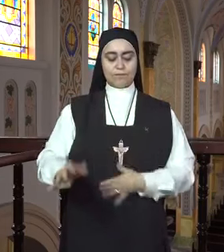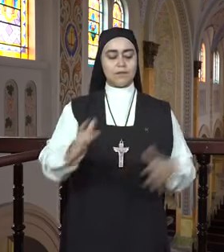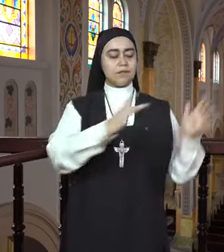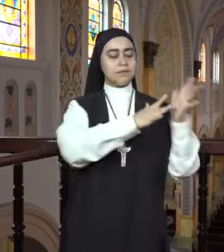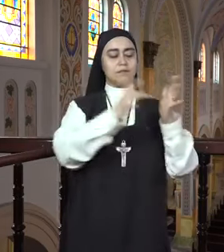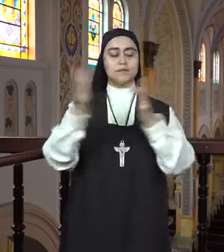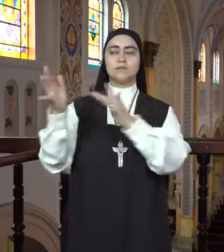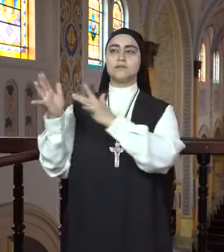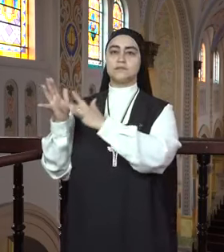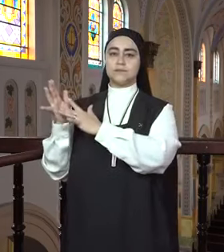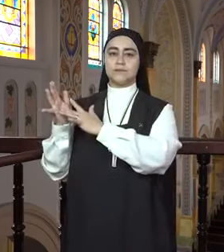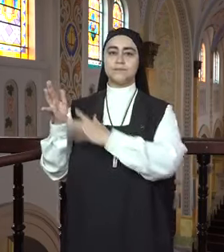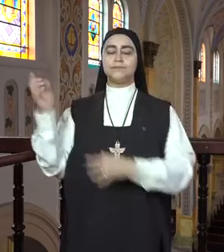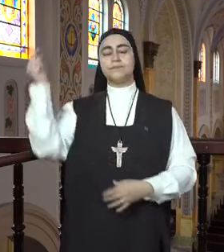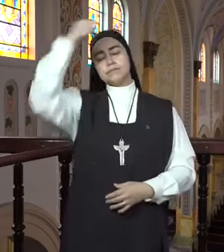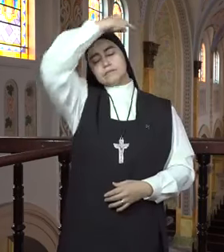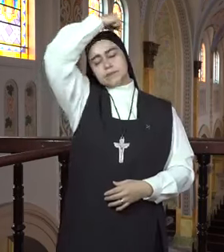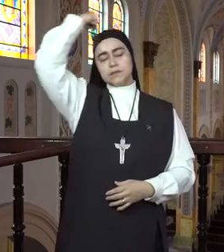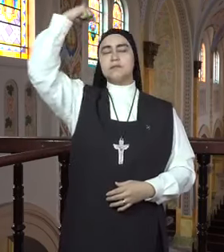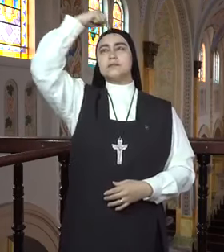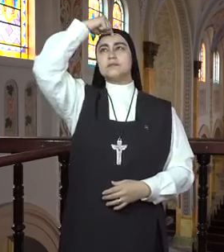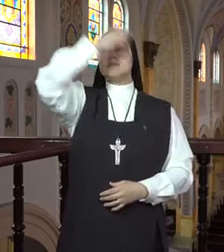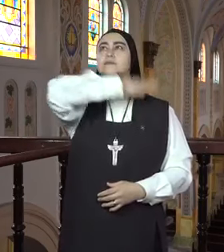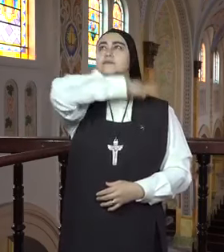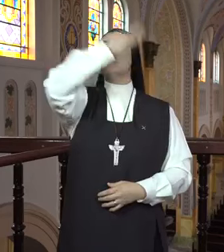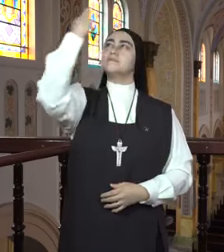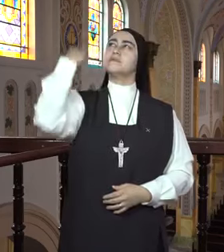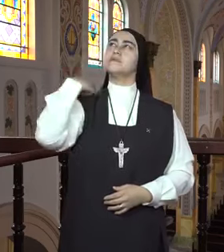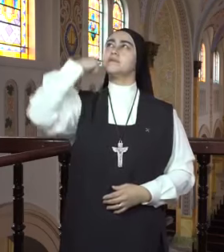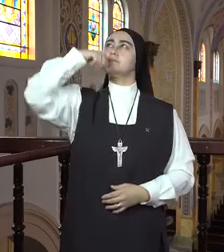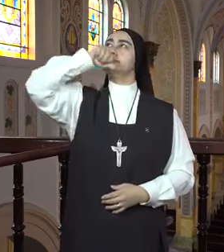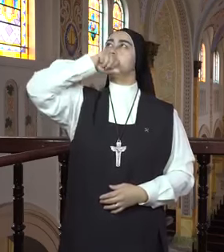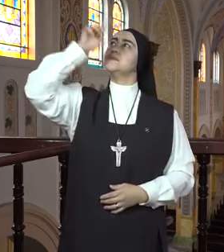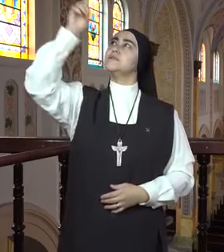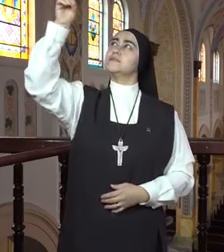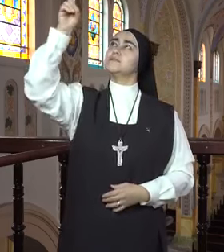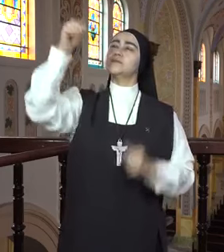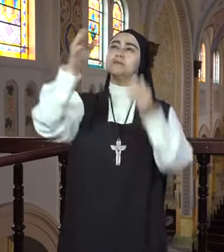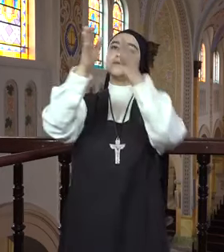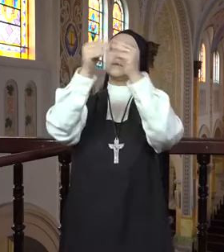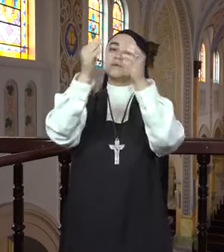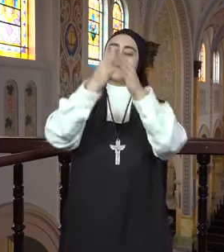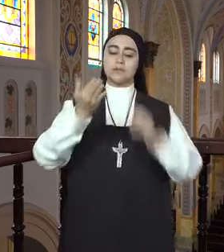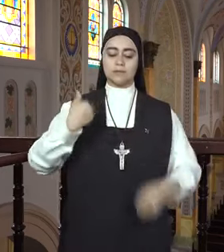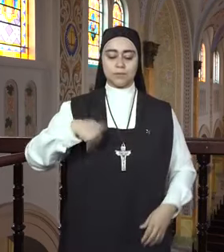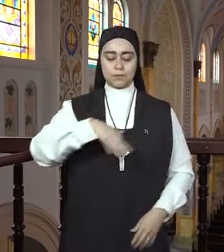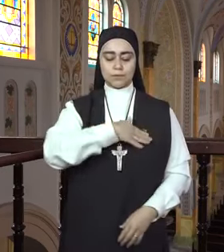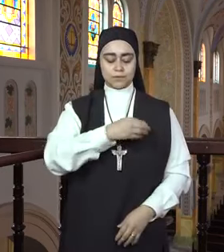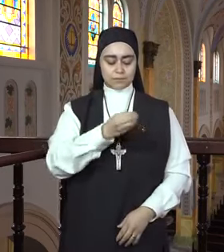do vosso ventre, Jesus. Santa Maria, Mãe de Deus, rogai por nós,